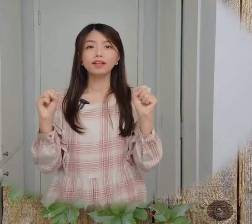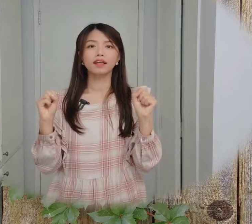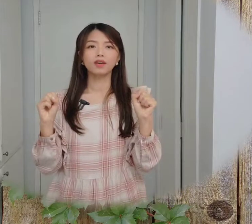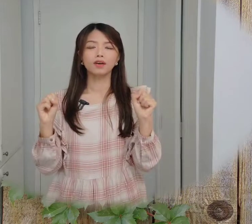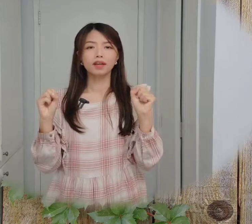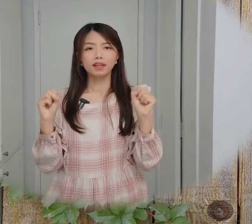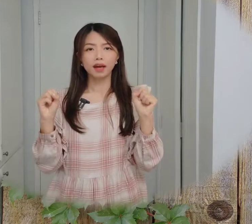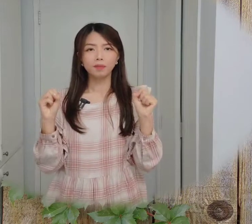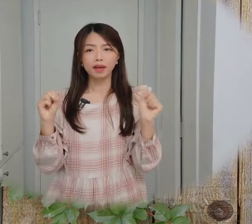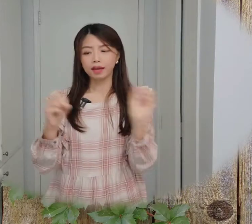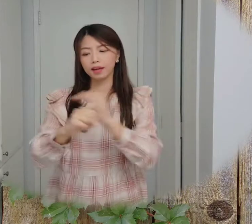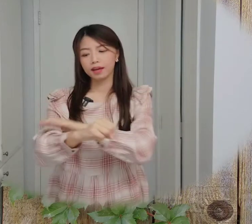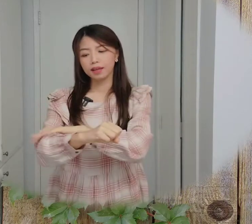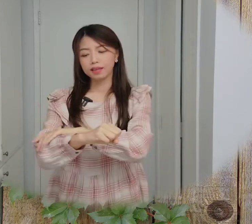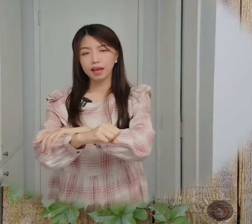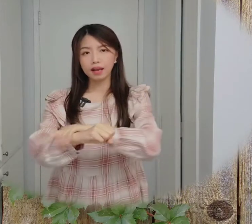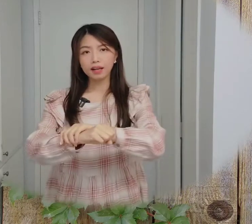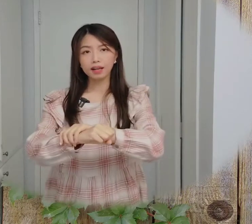인사를 하잖아요. 이게 앞에